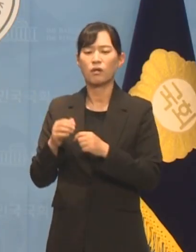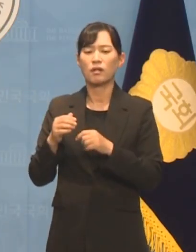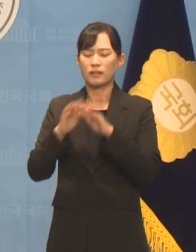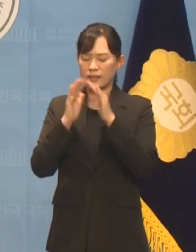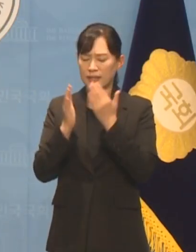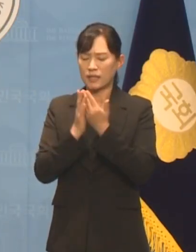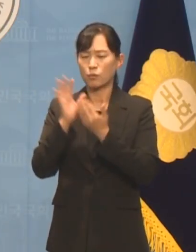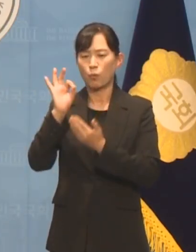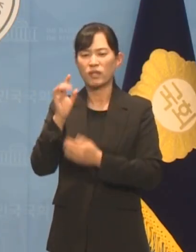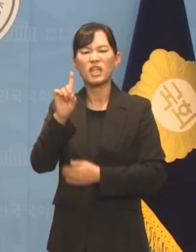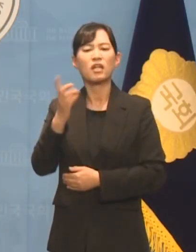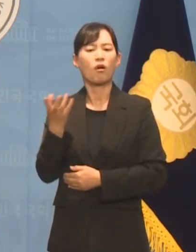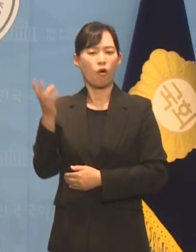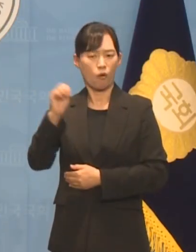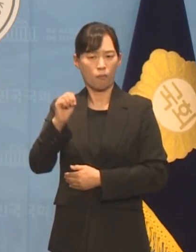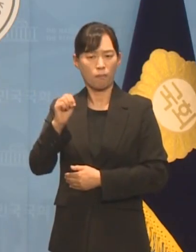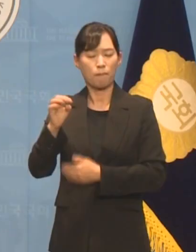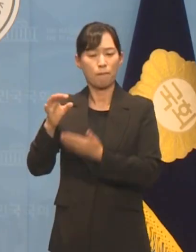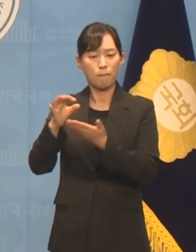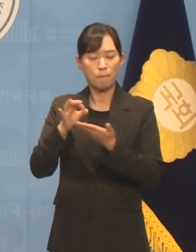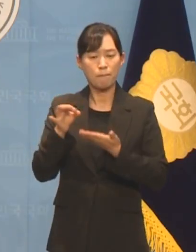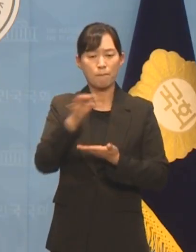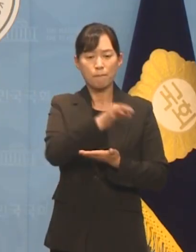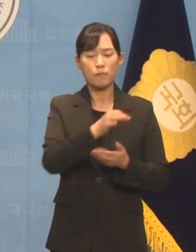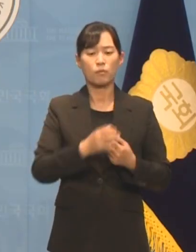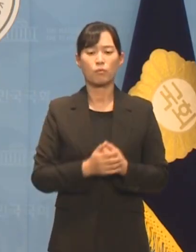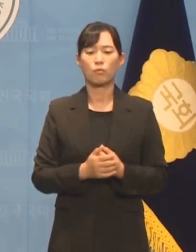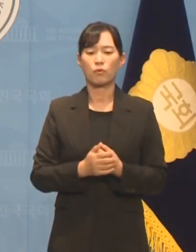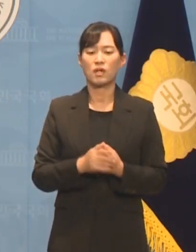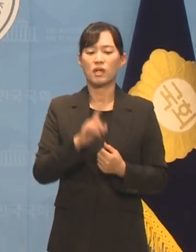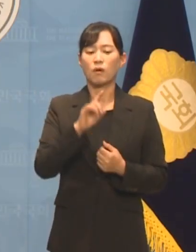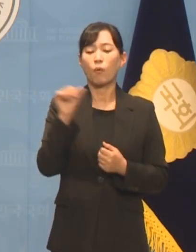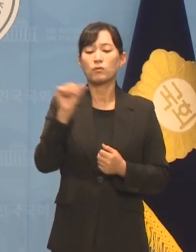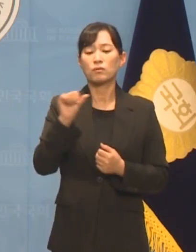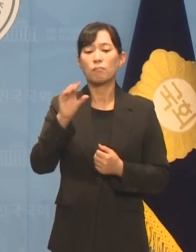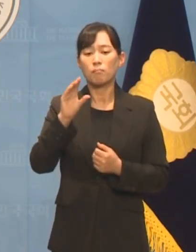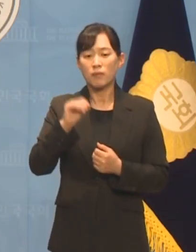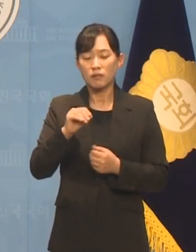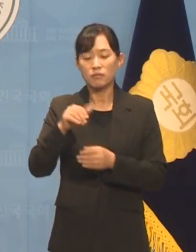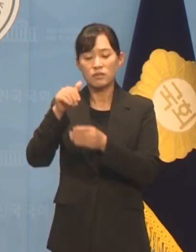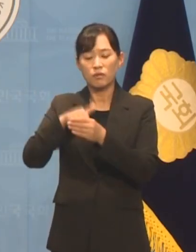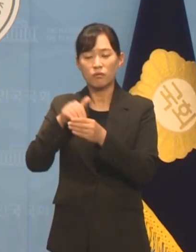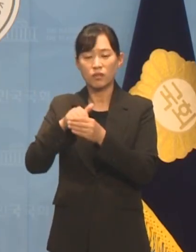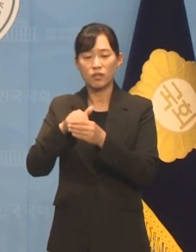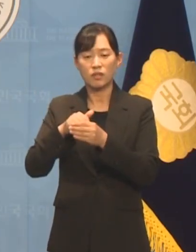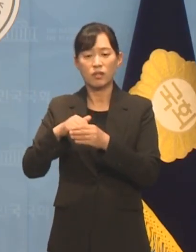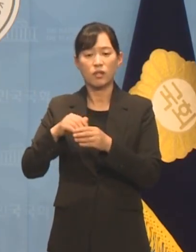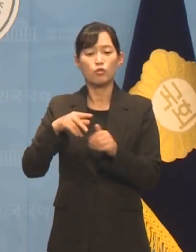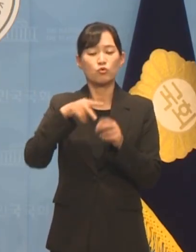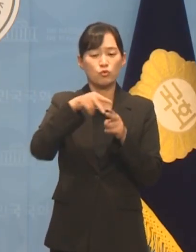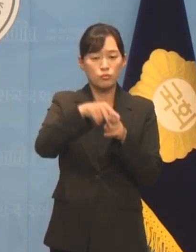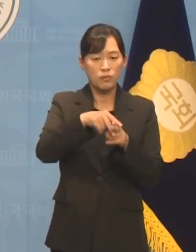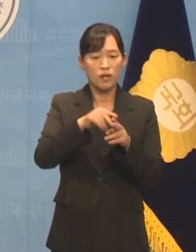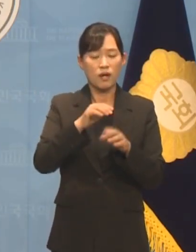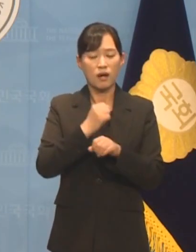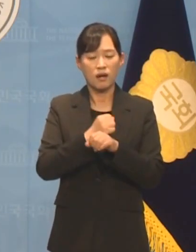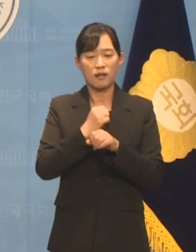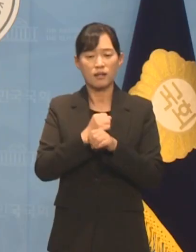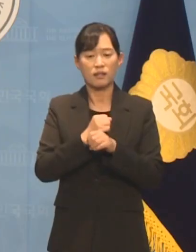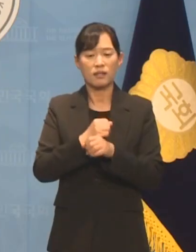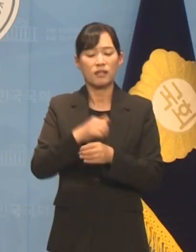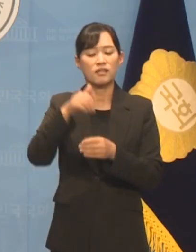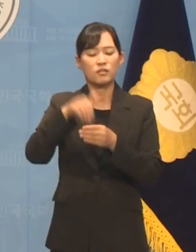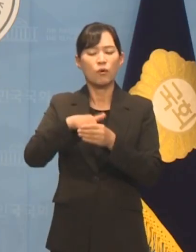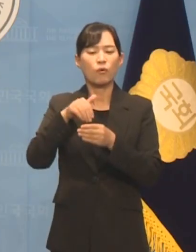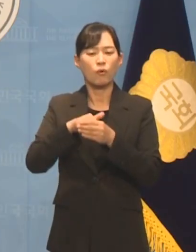원을 받았고 이 중 5천만 원은 2022년 창원 의창 보궐선거에 출마한 김영선 전 의원의 선거 자금으로